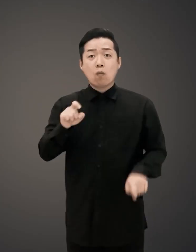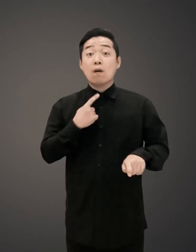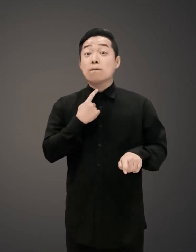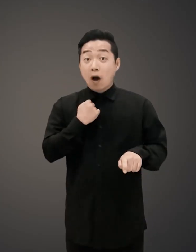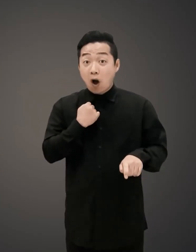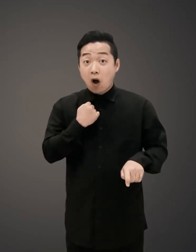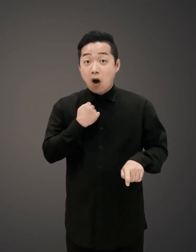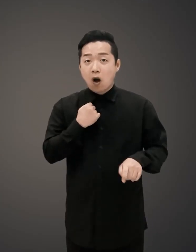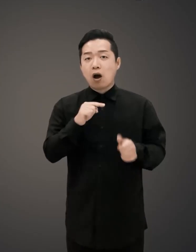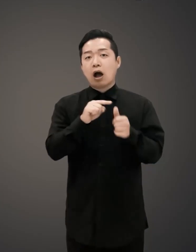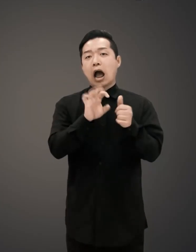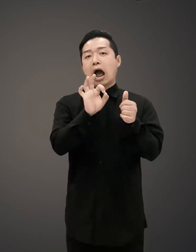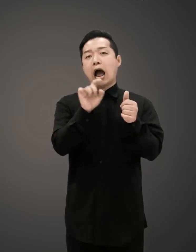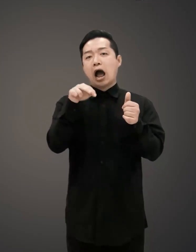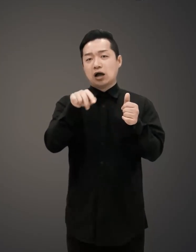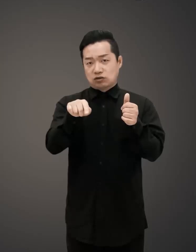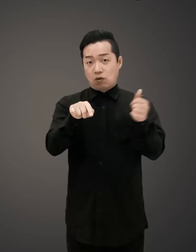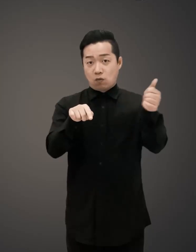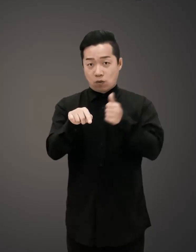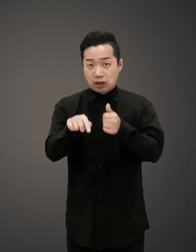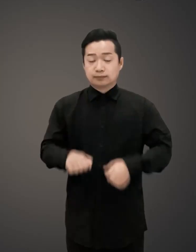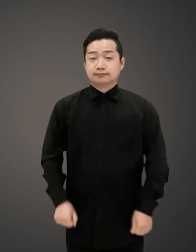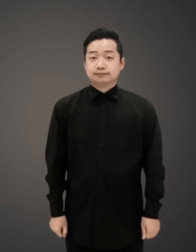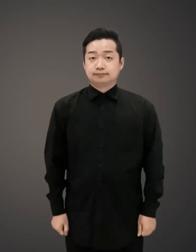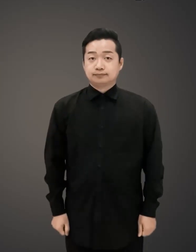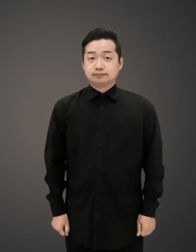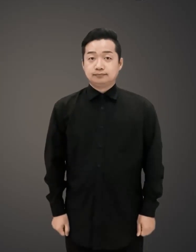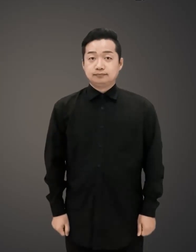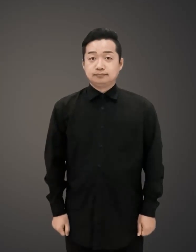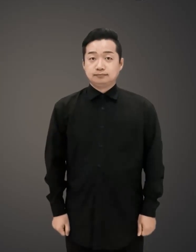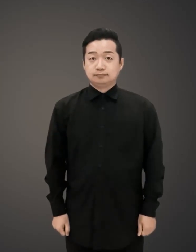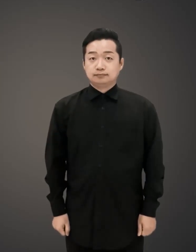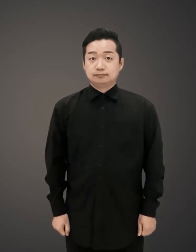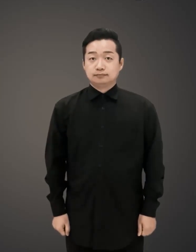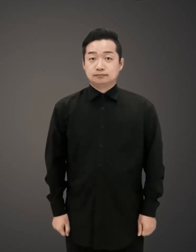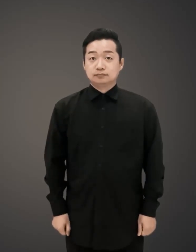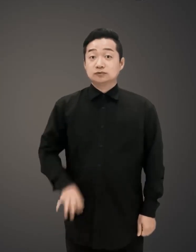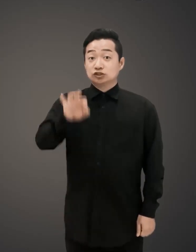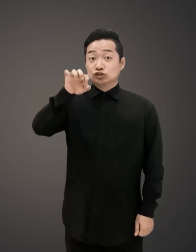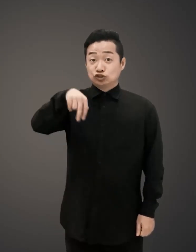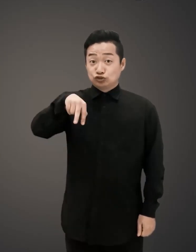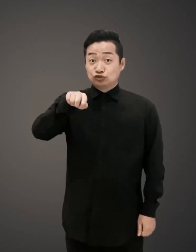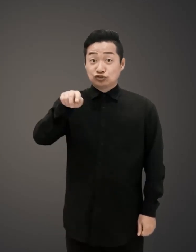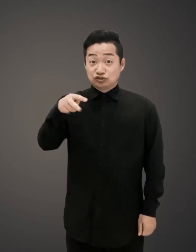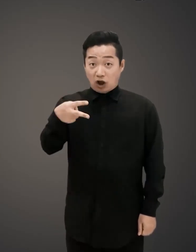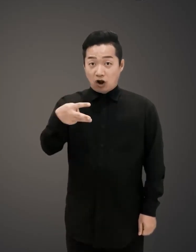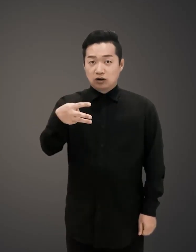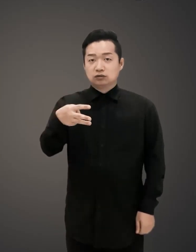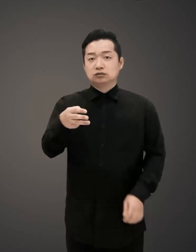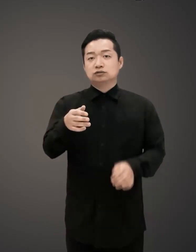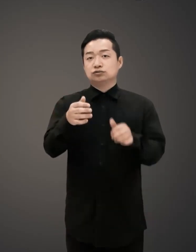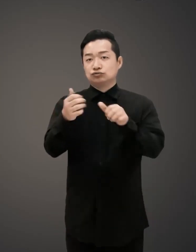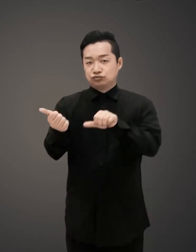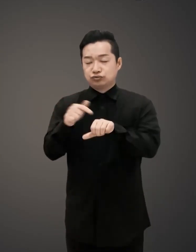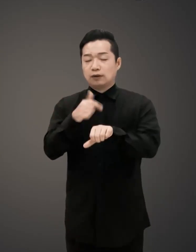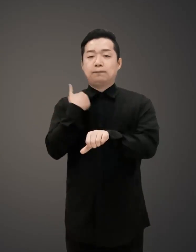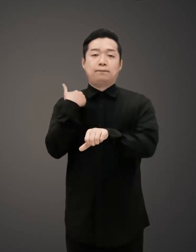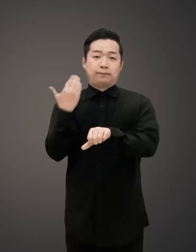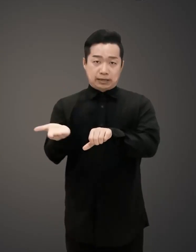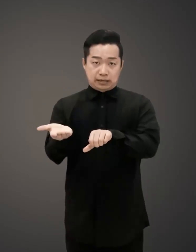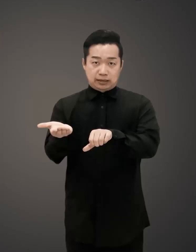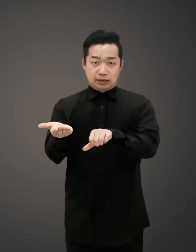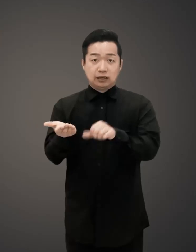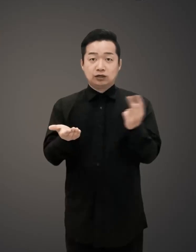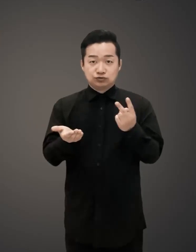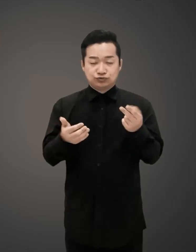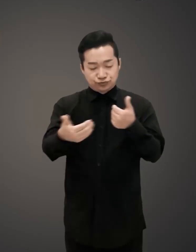공포의 대상이었던 아서 레들리였다. 그는 유월의 시체는 길바닥에 두고 곧장